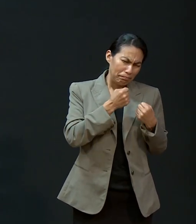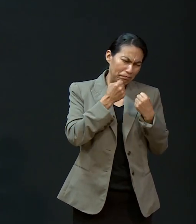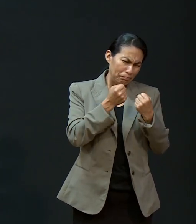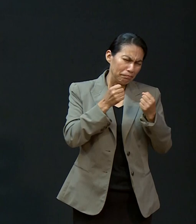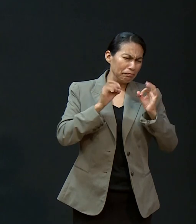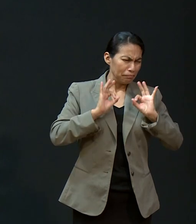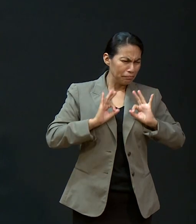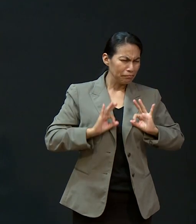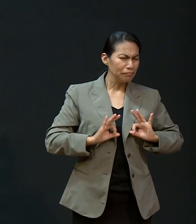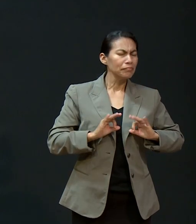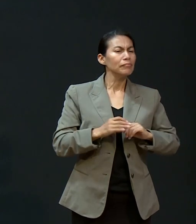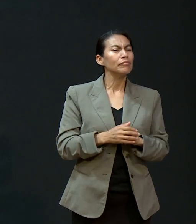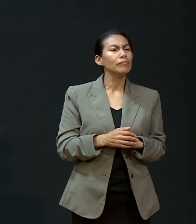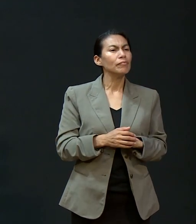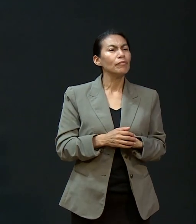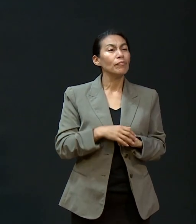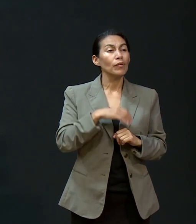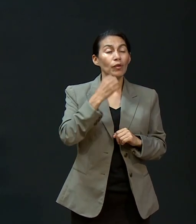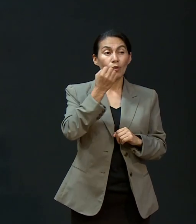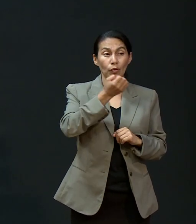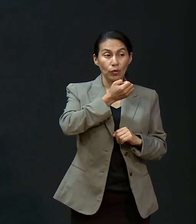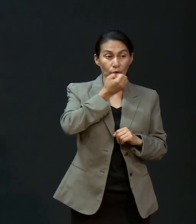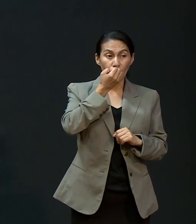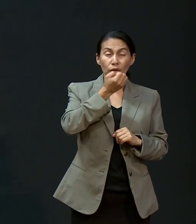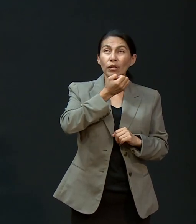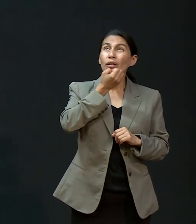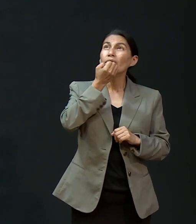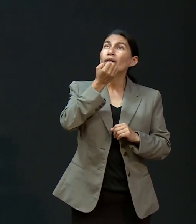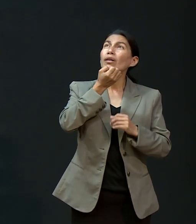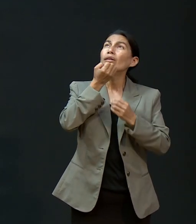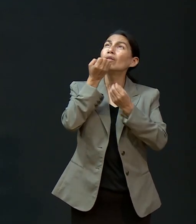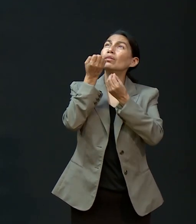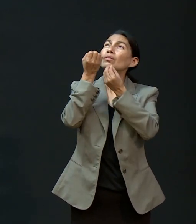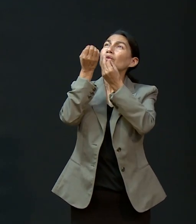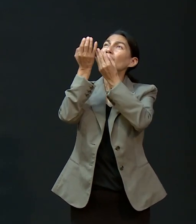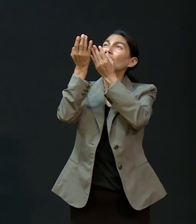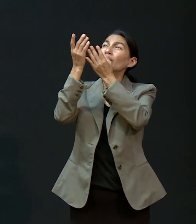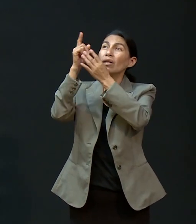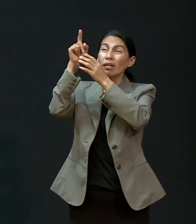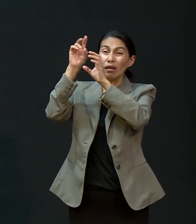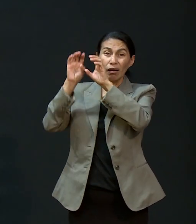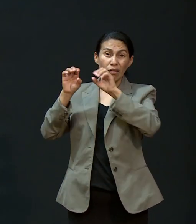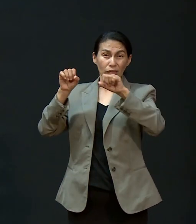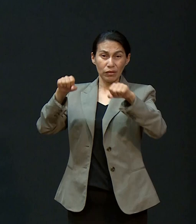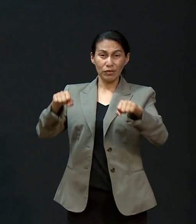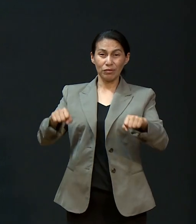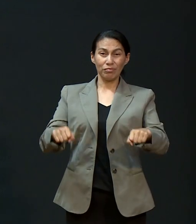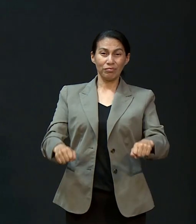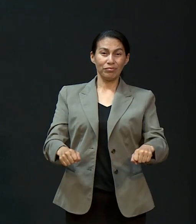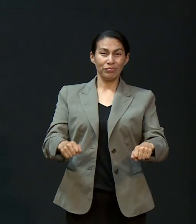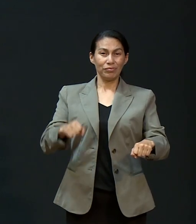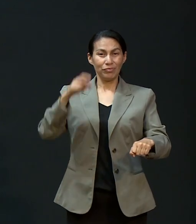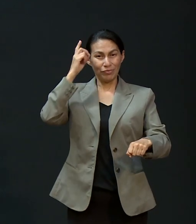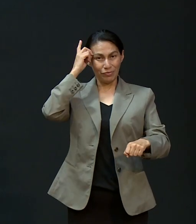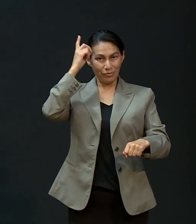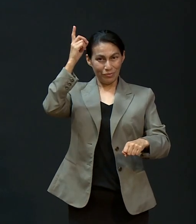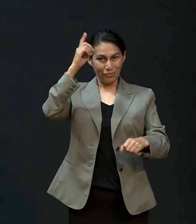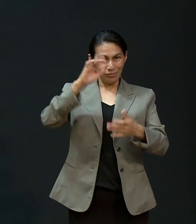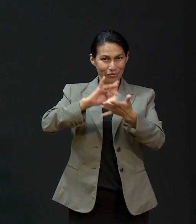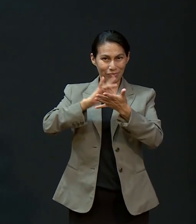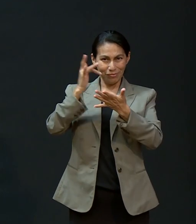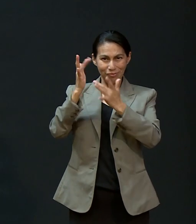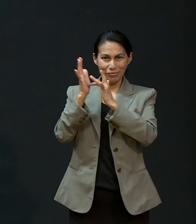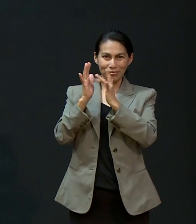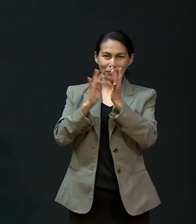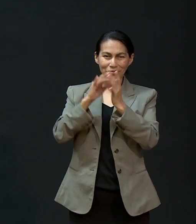ferviente, segura. Porque nuestra oración va dirigida hasta el trono de la gracia de Dios a